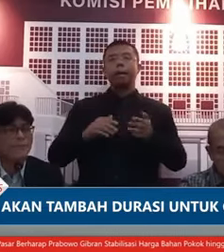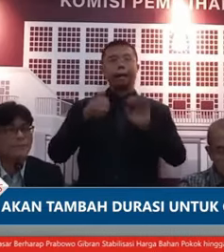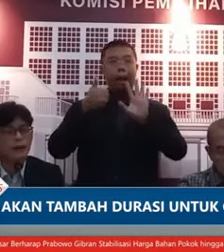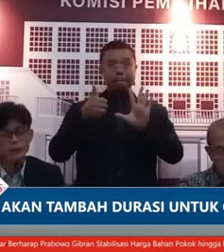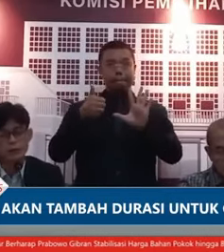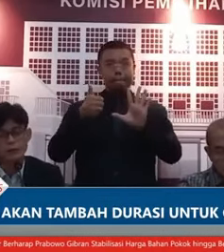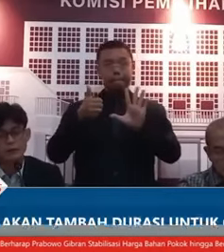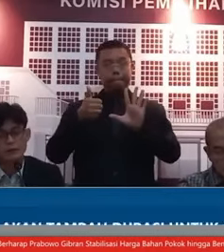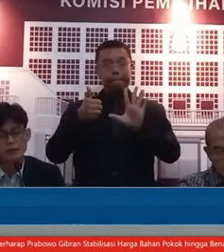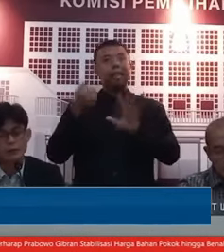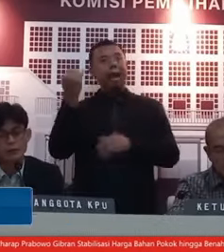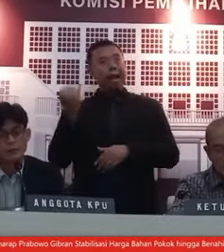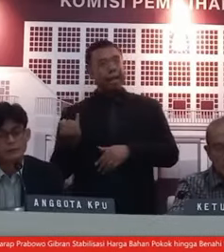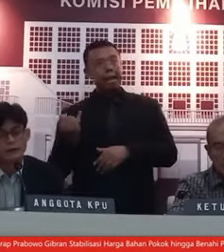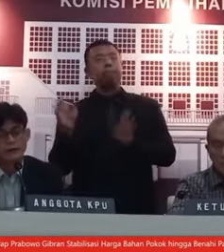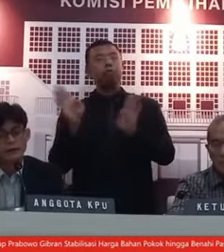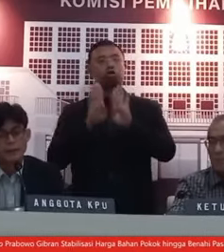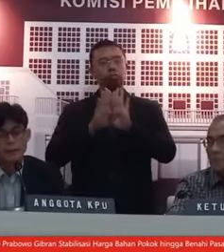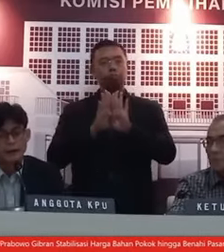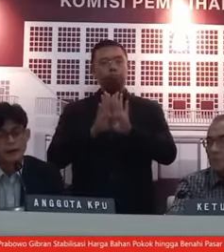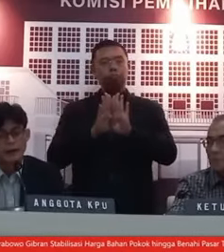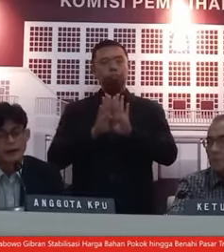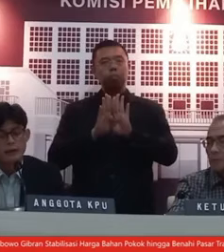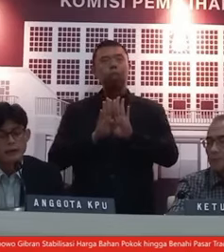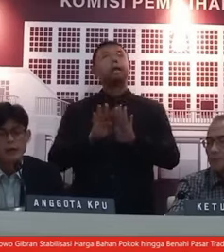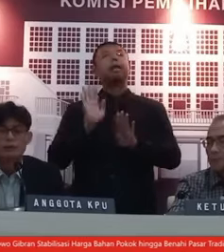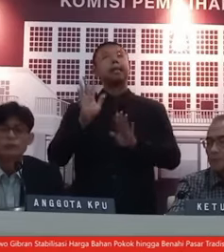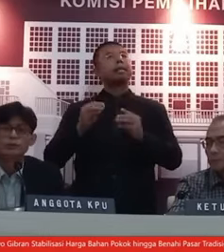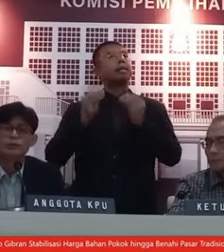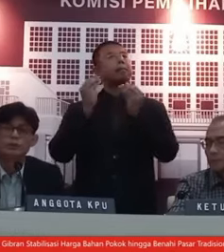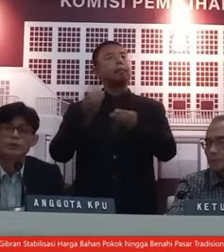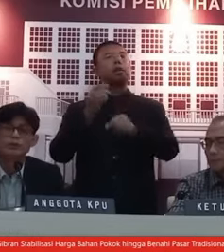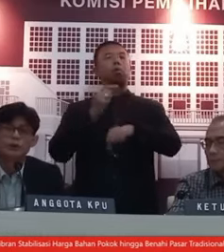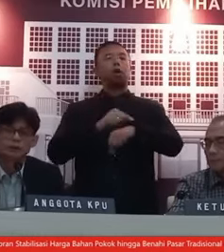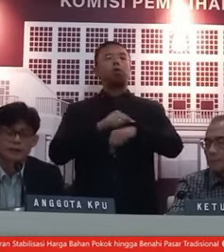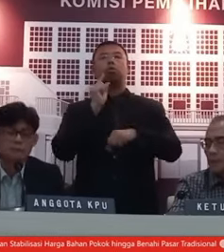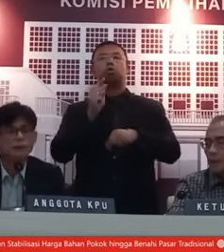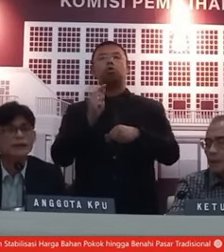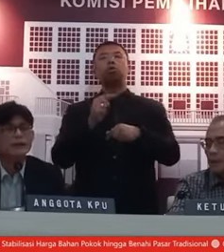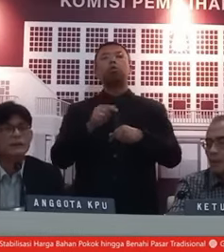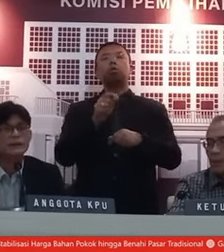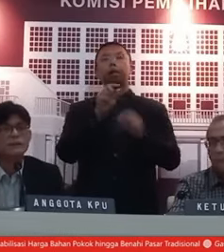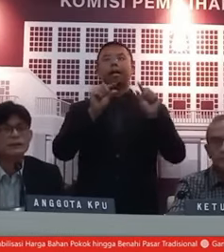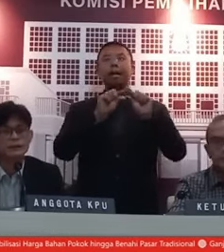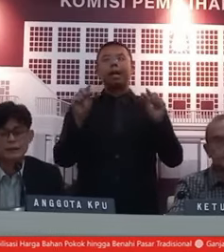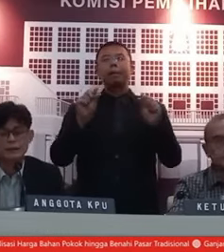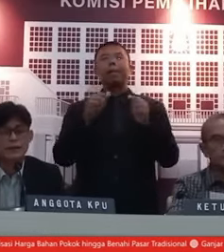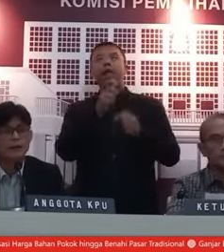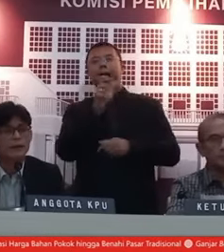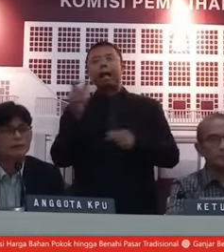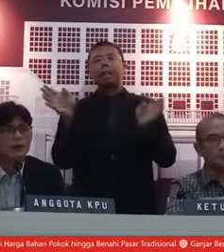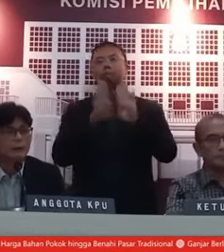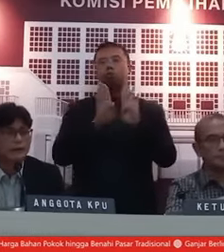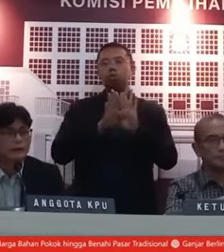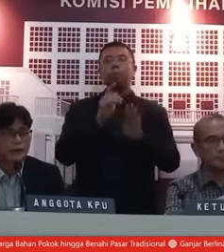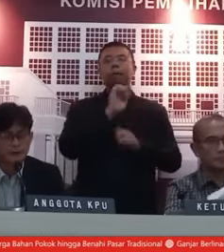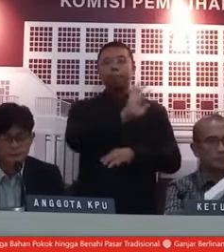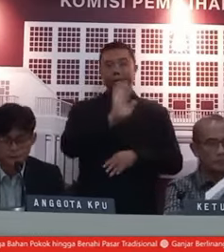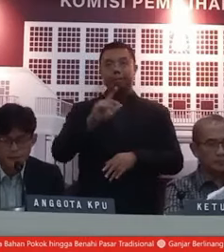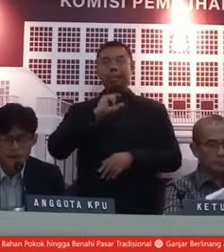ke-6 atau penutup, maka alokasi waktu untuk closing statement dari masing-masing